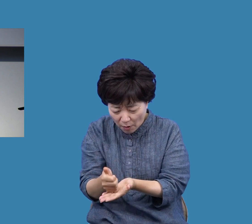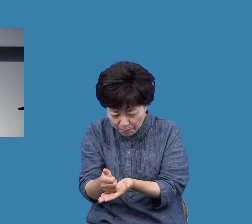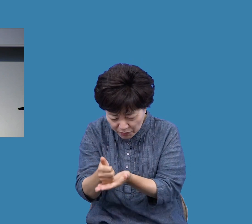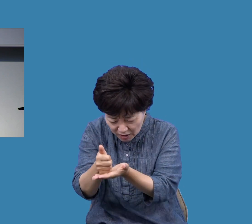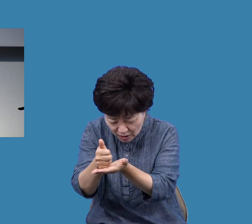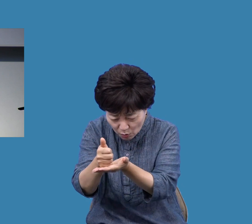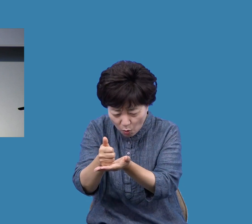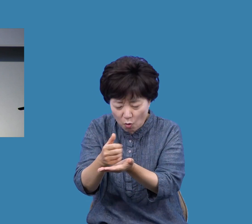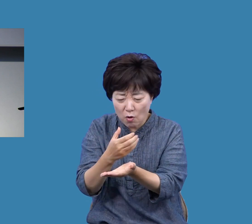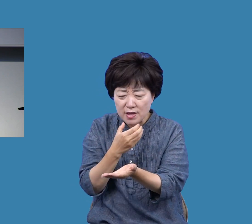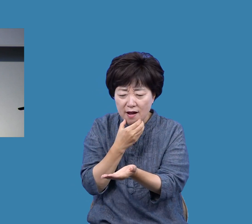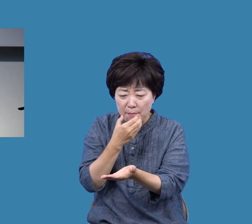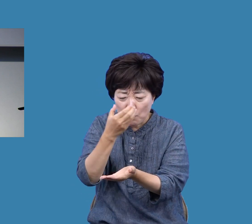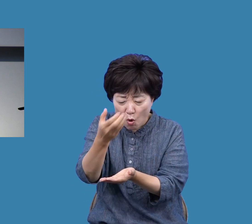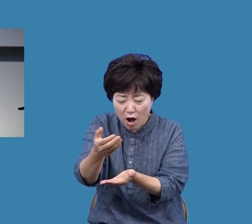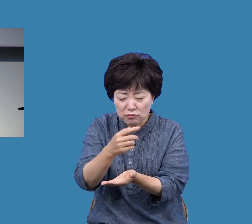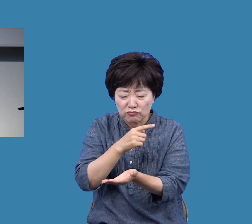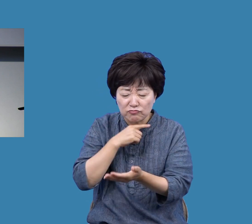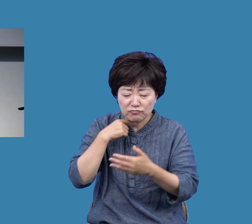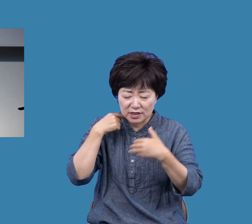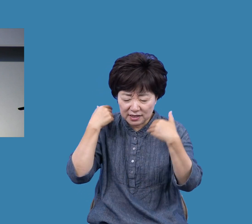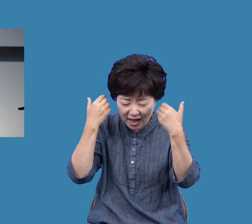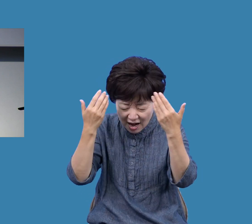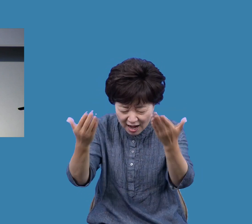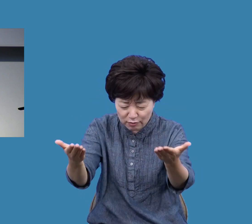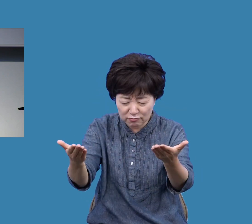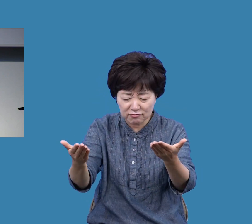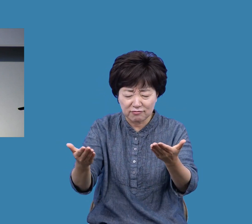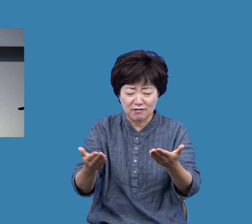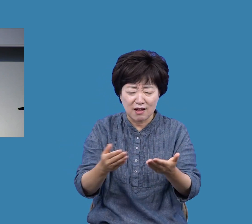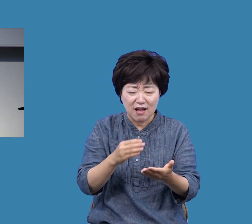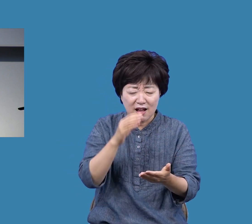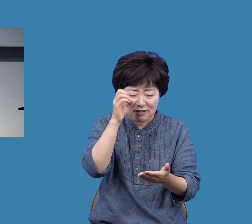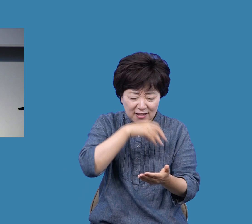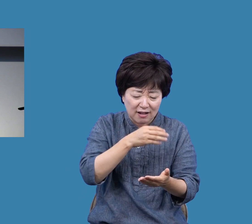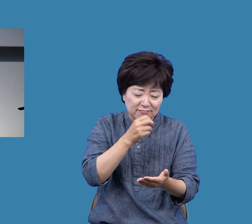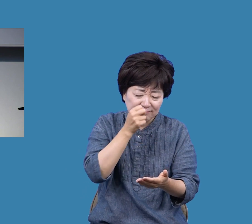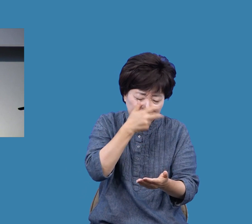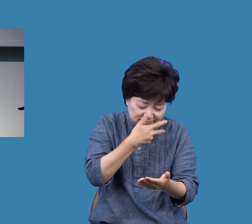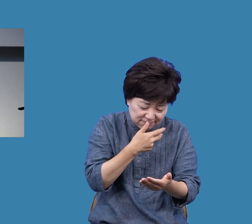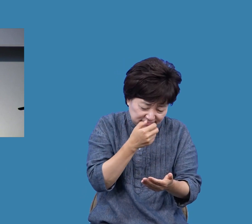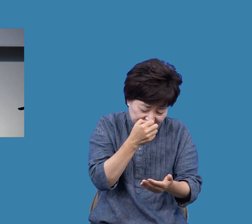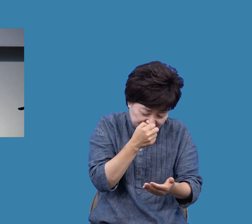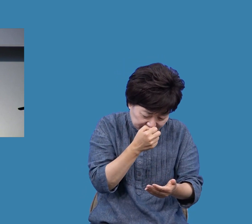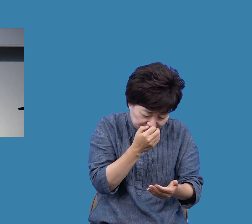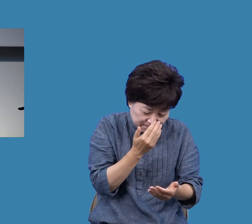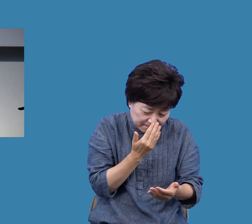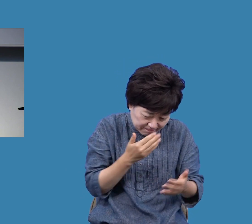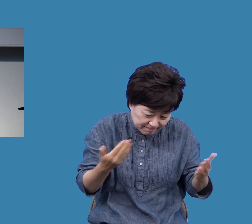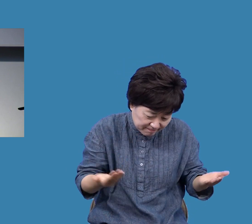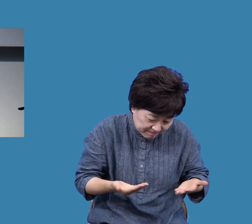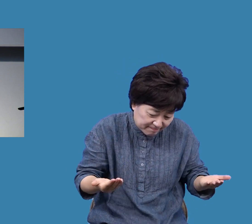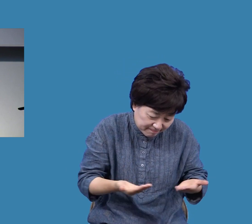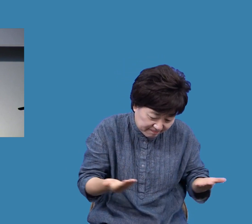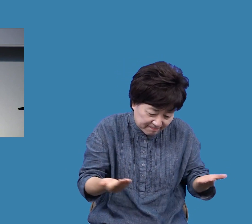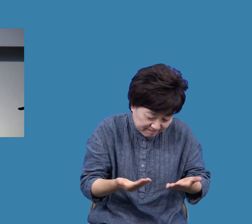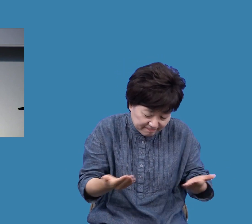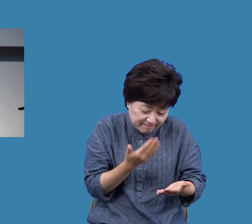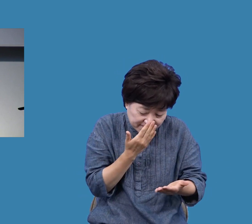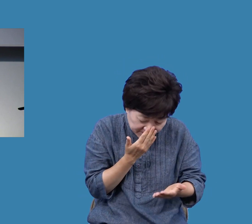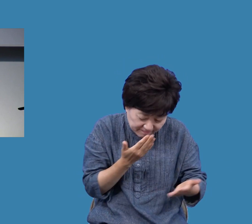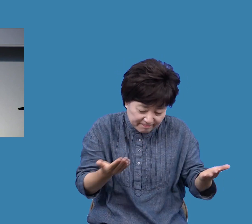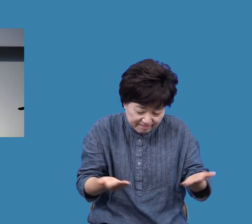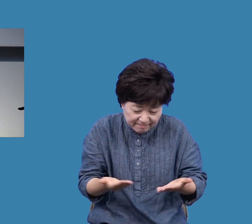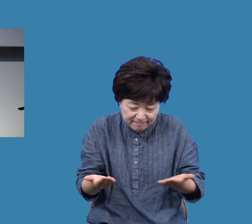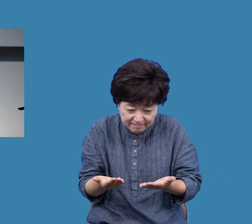양보하고 희생하고 제일 허드렛 일 같은 거 하고 뭐 이런 것들이 다 굉장히 중요한 가치라는 거예요. 굉장히